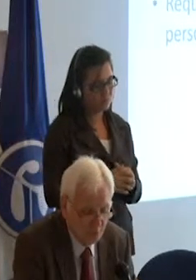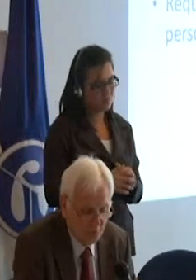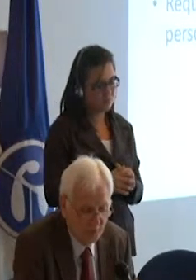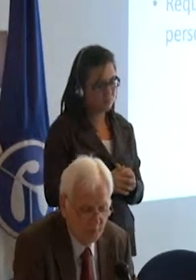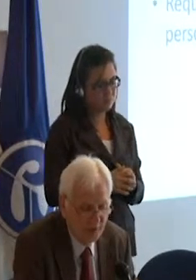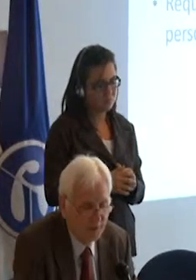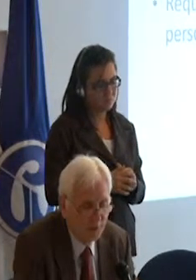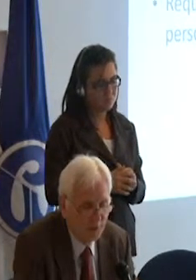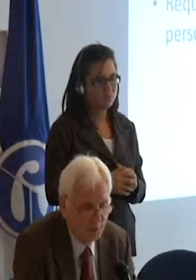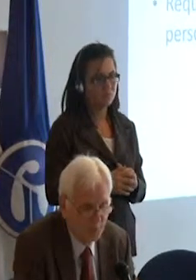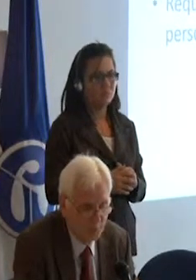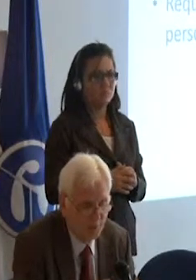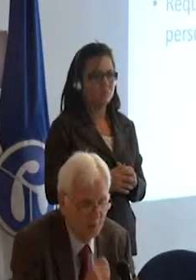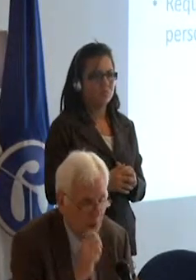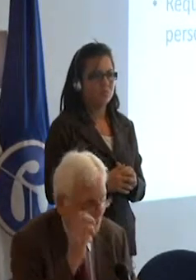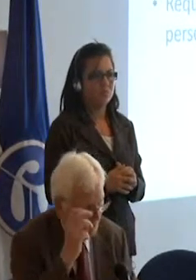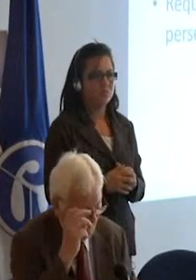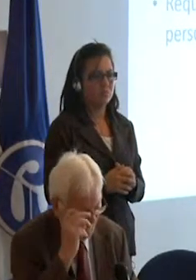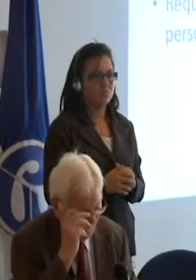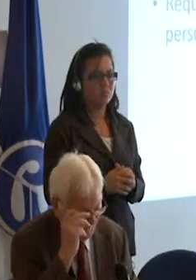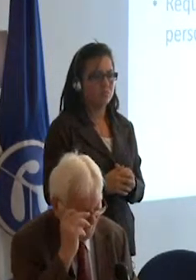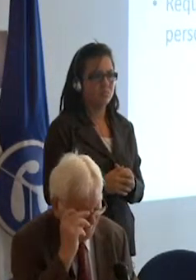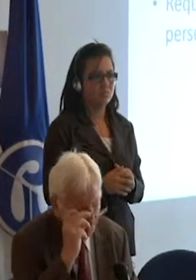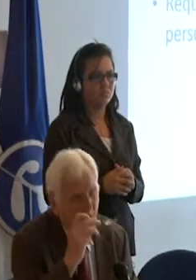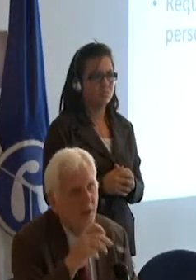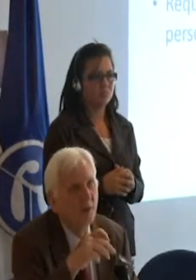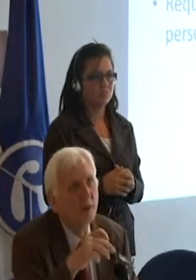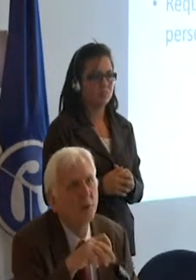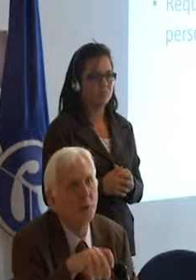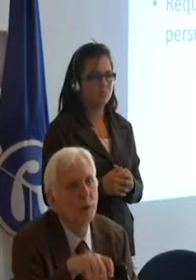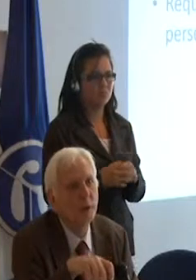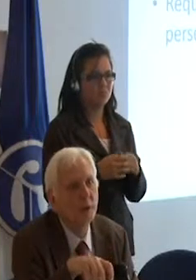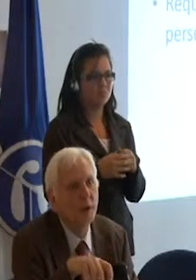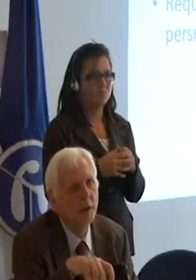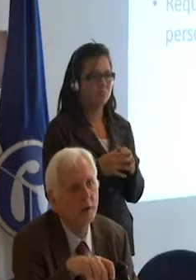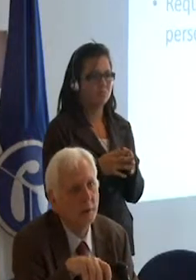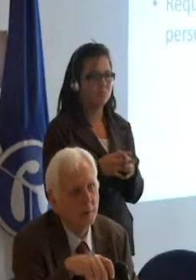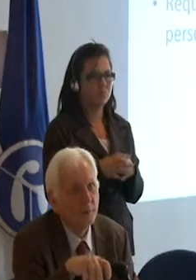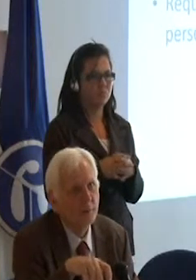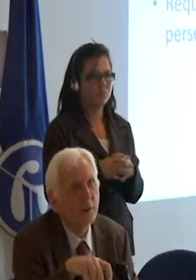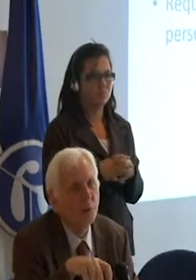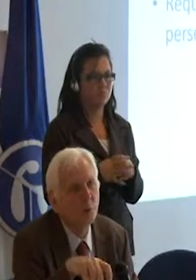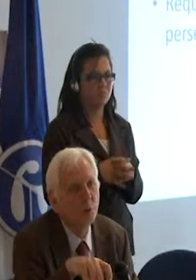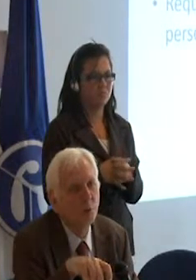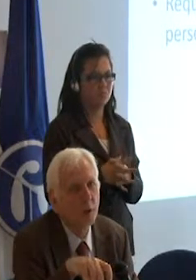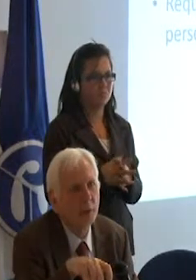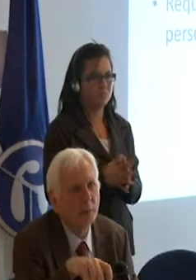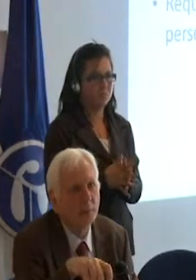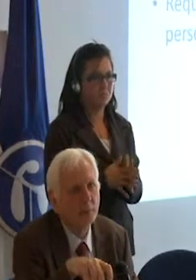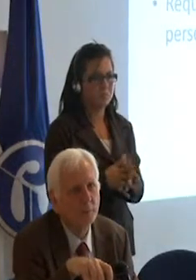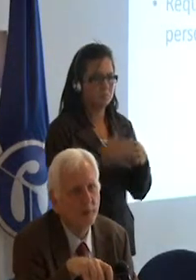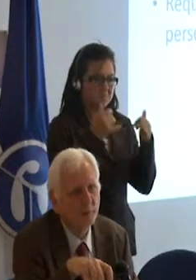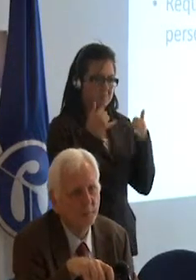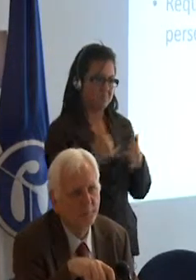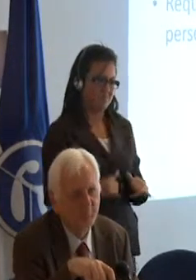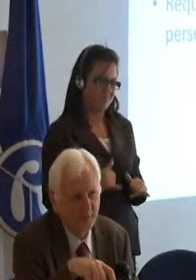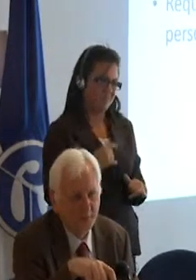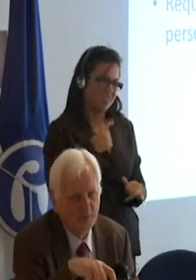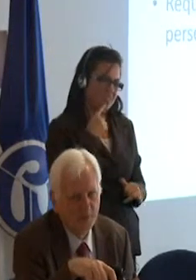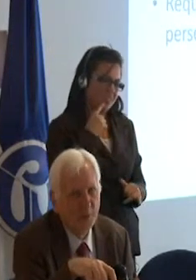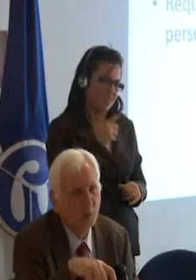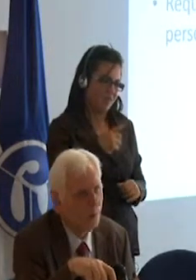me gustaría formularles el problema de estos establecimientos que tienen unidades de